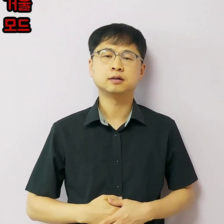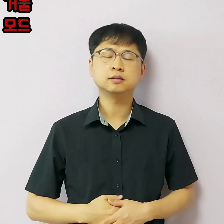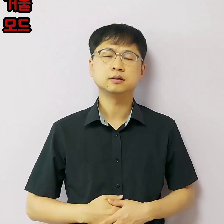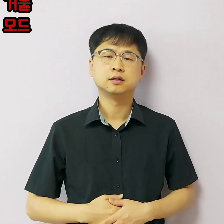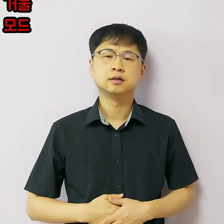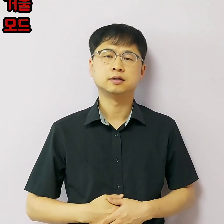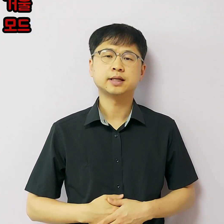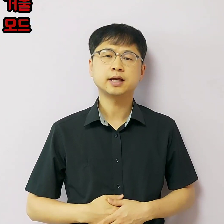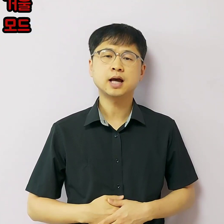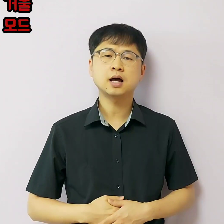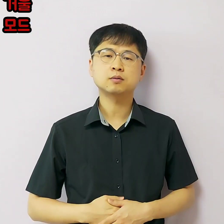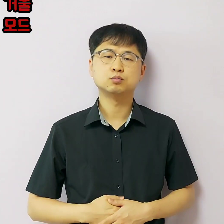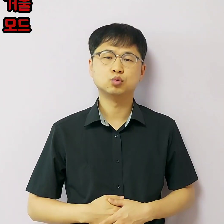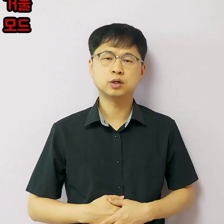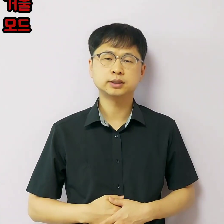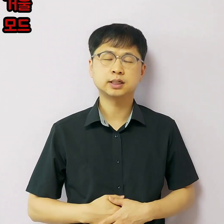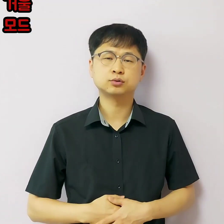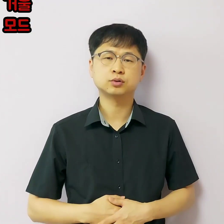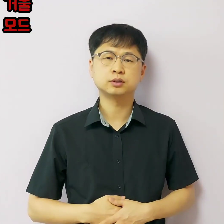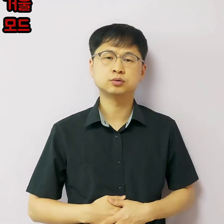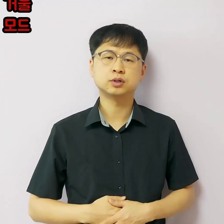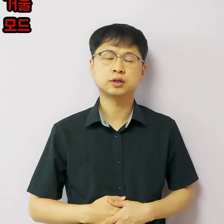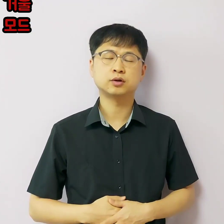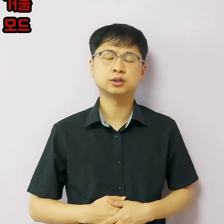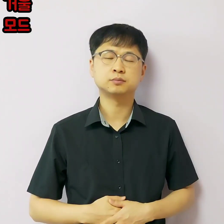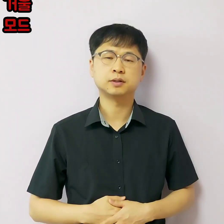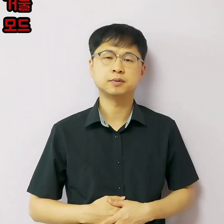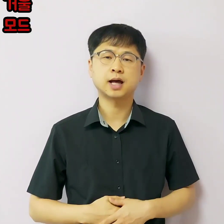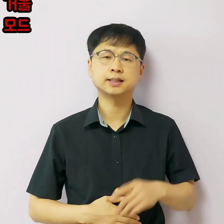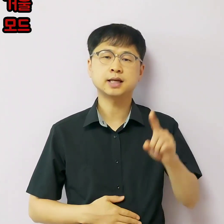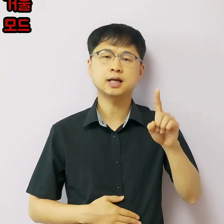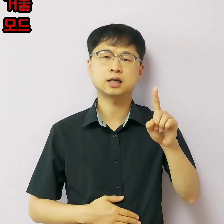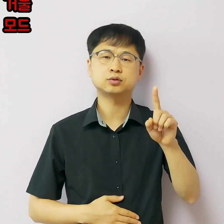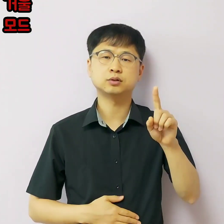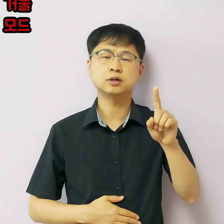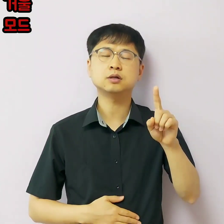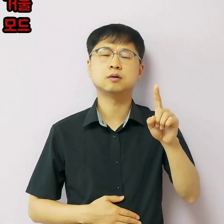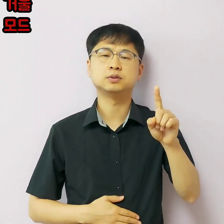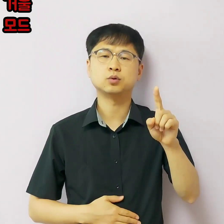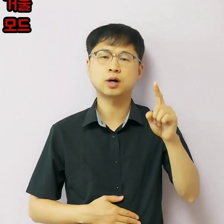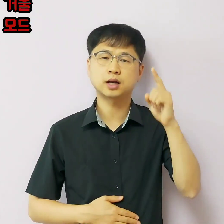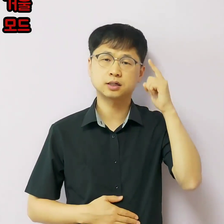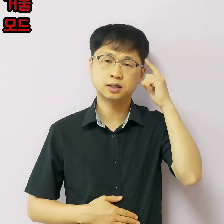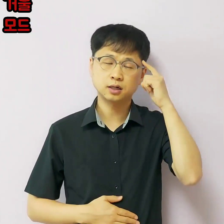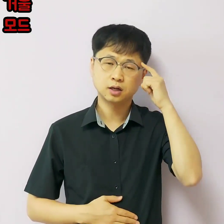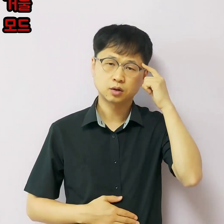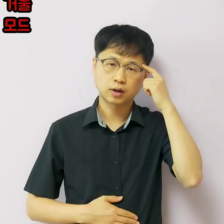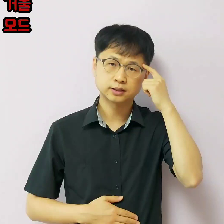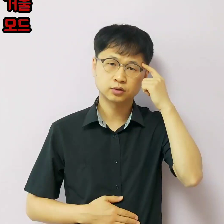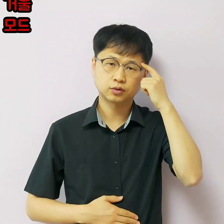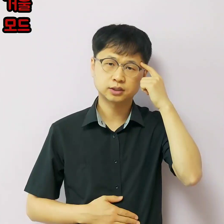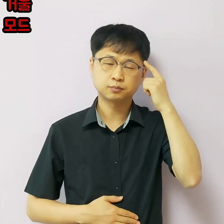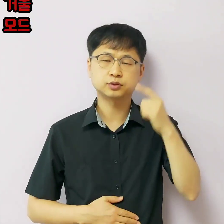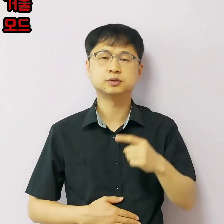여기선 생각 무엇이란 수어를 순서대로 해주시면 됩니다. 생각이란 수어는 검지손가락을 관자놀이에